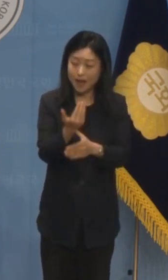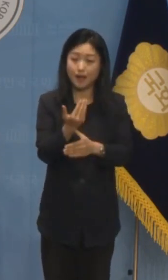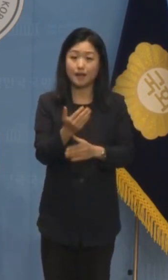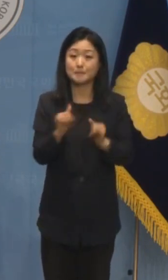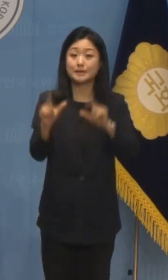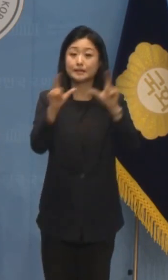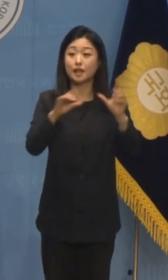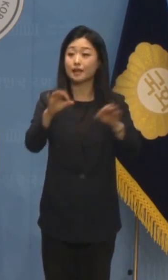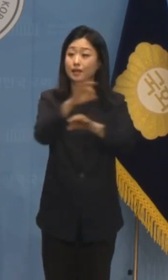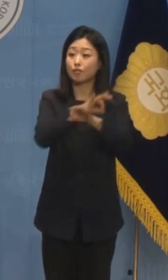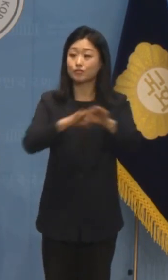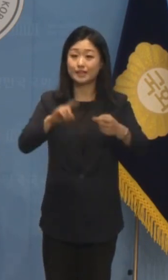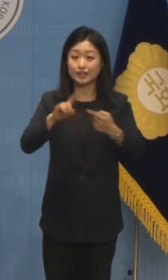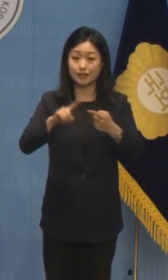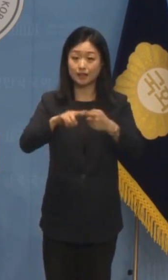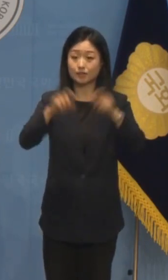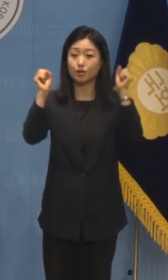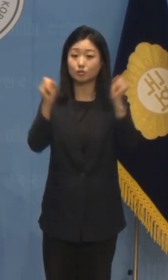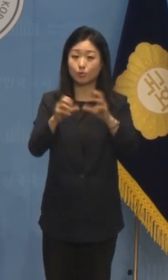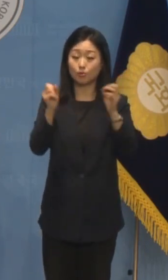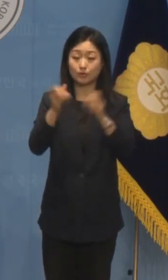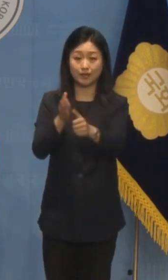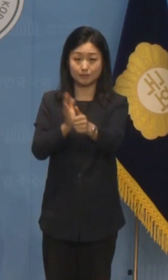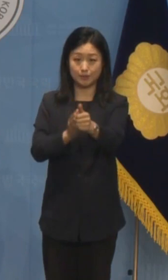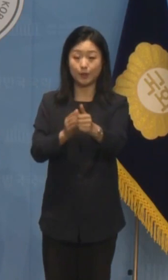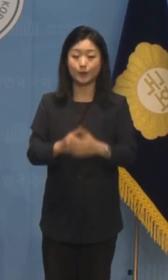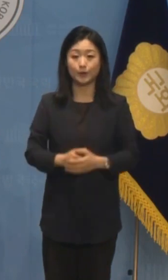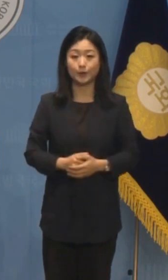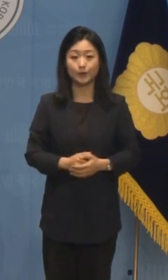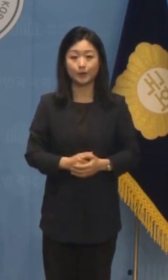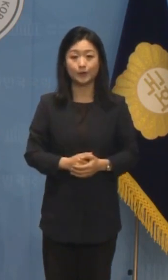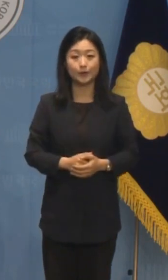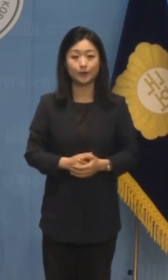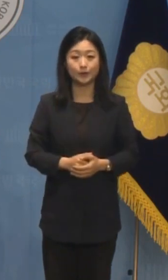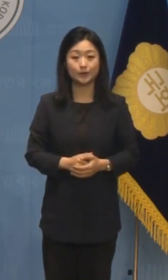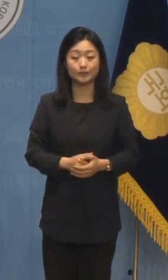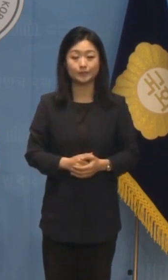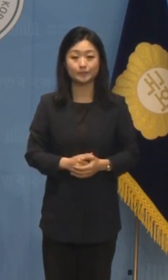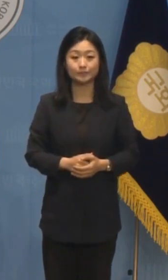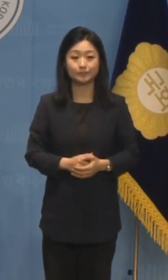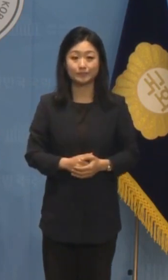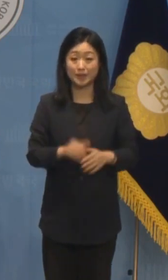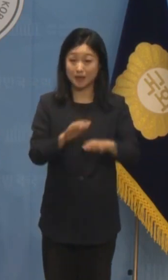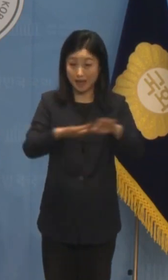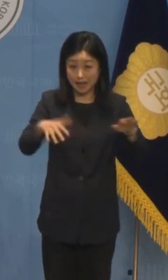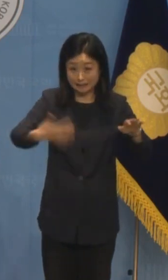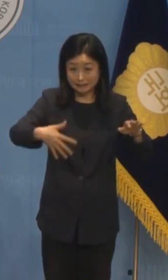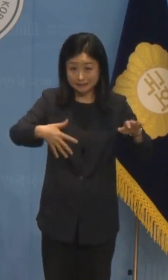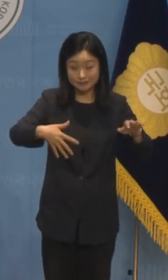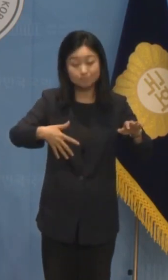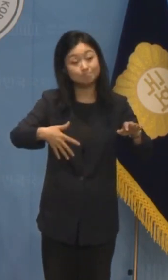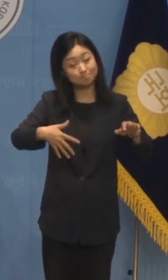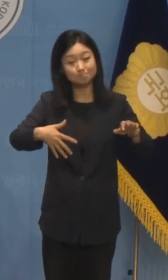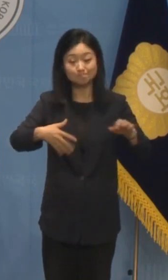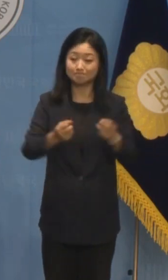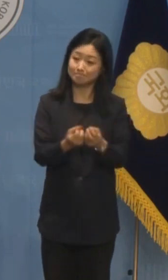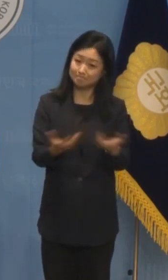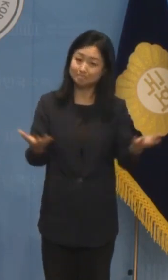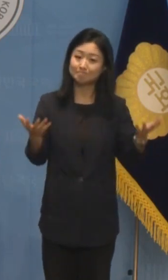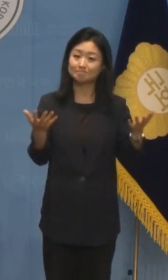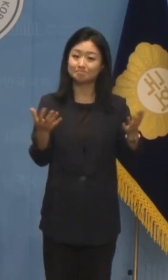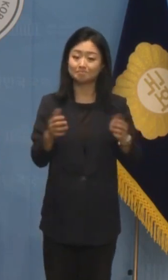등 모든 국정 현안이 논의되기를 바랍니다. 당장 해법이 안 나오더라도 심각한